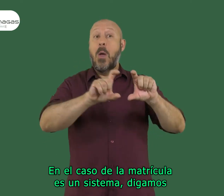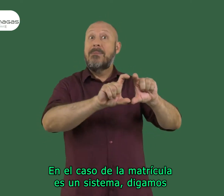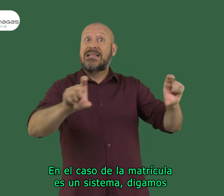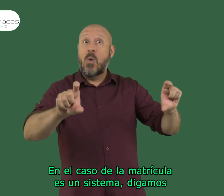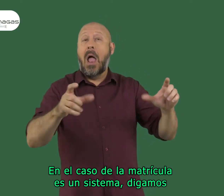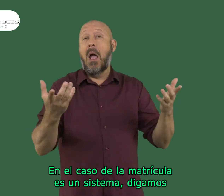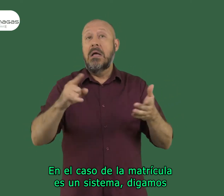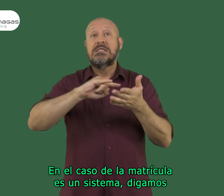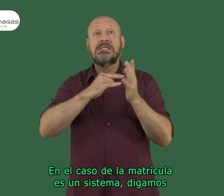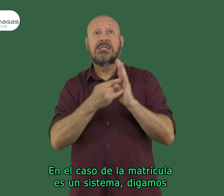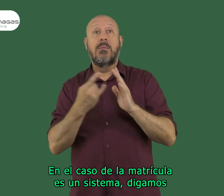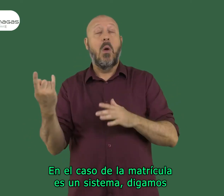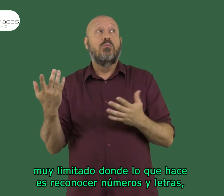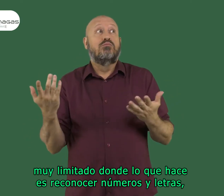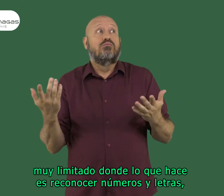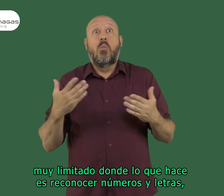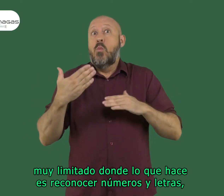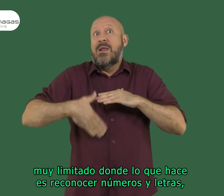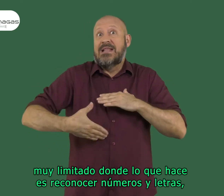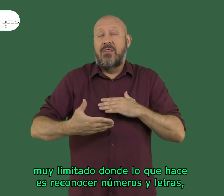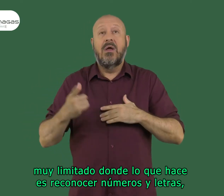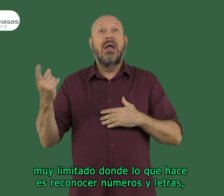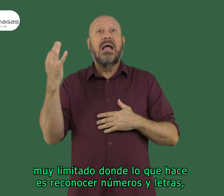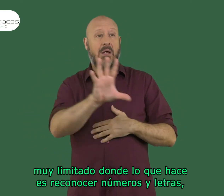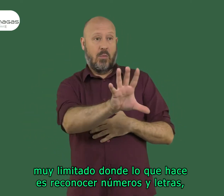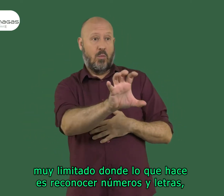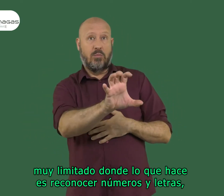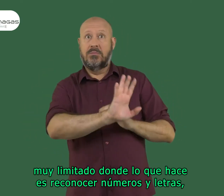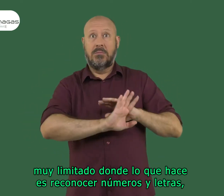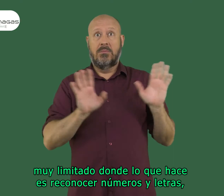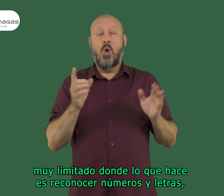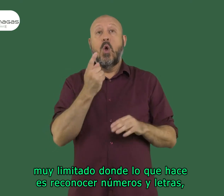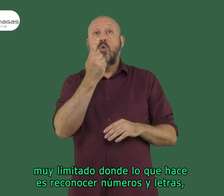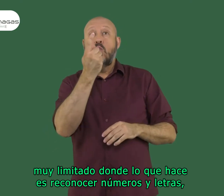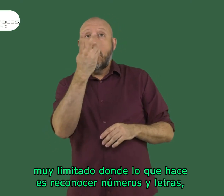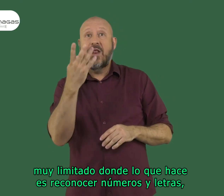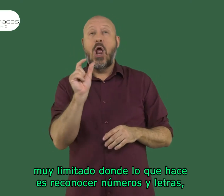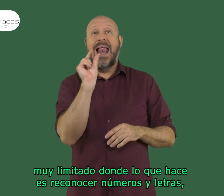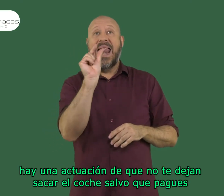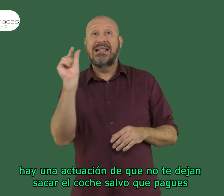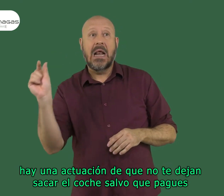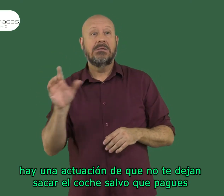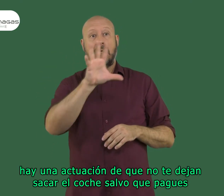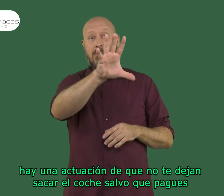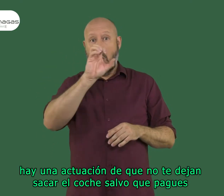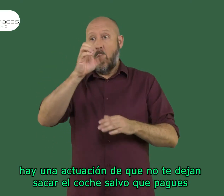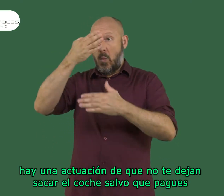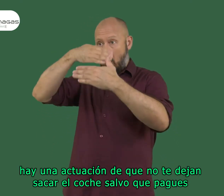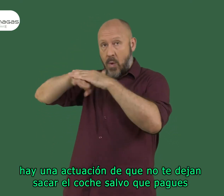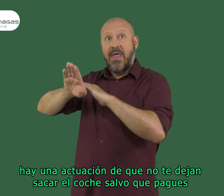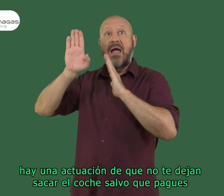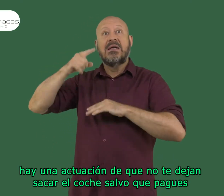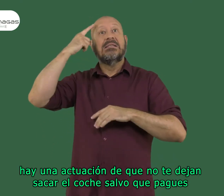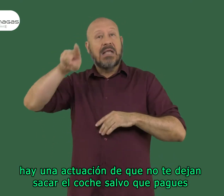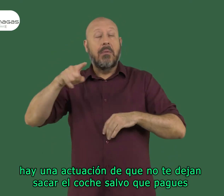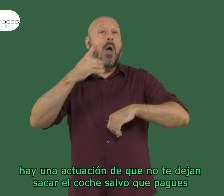matrícula, eso es un sistema, digamos, muy, muy, muy limitado, donde lo que hace es reconocer números y letras. Hay una actuación de que no te dejan sacar el